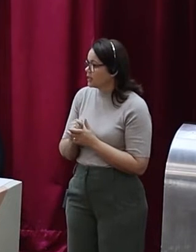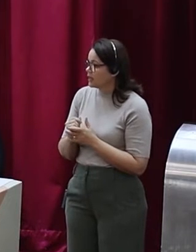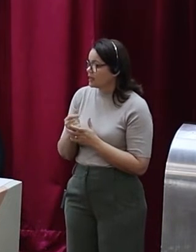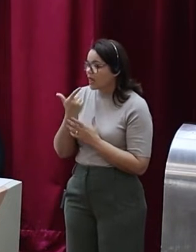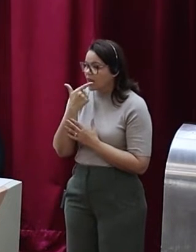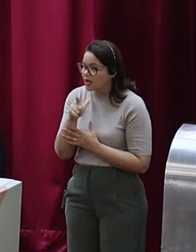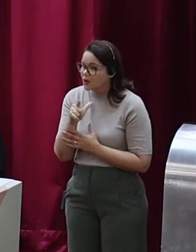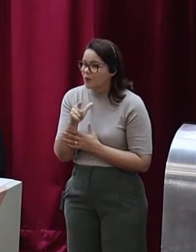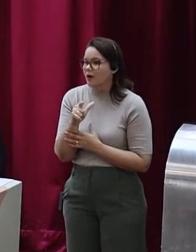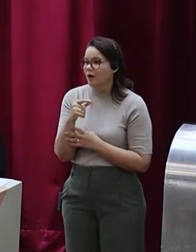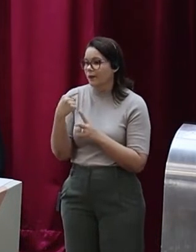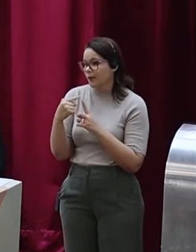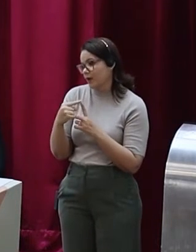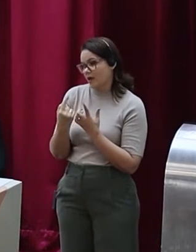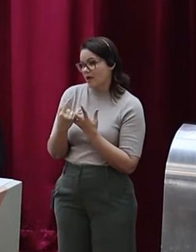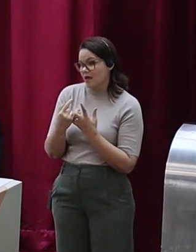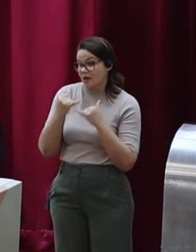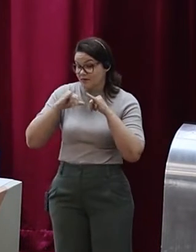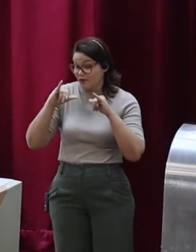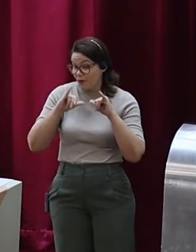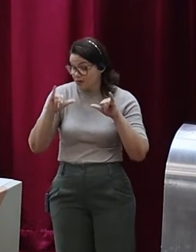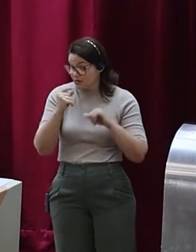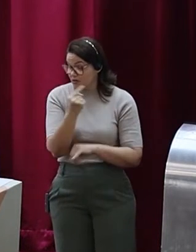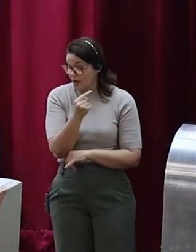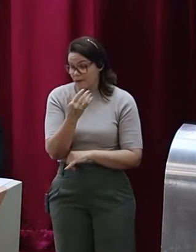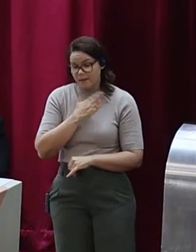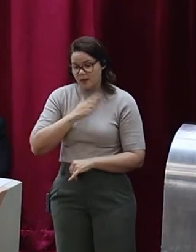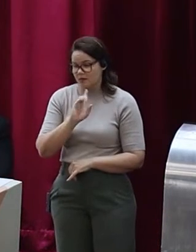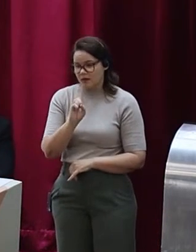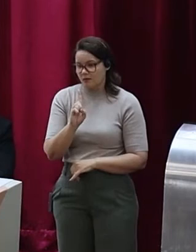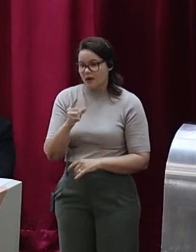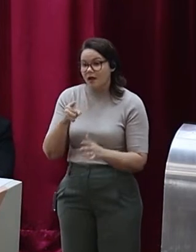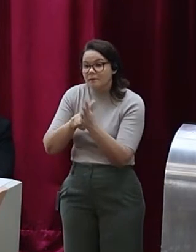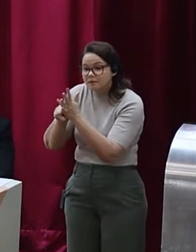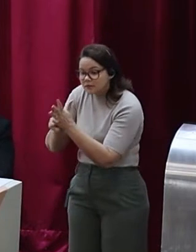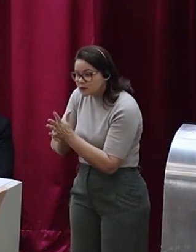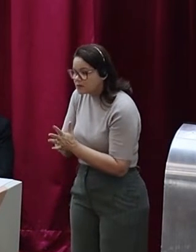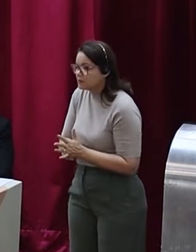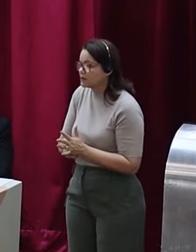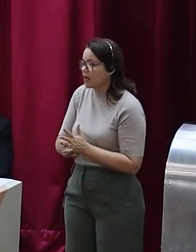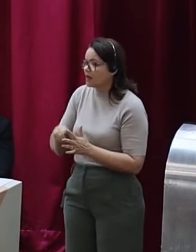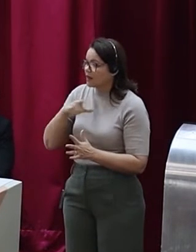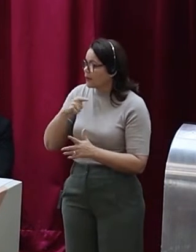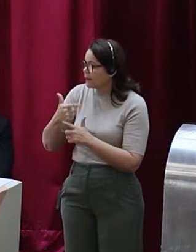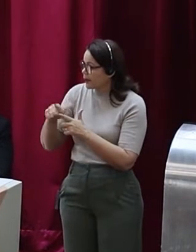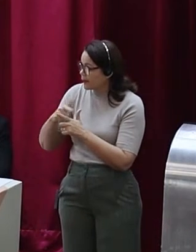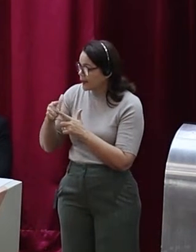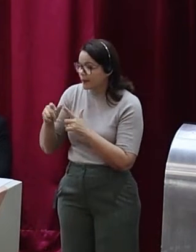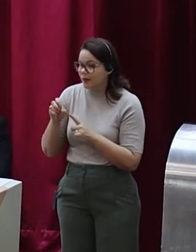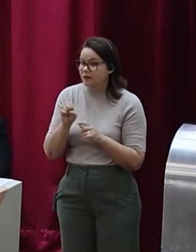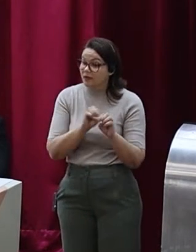mías, PNUD. Años promedio de educación, guaraní hablantes 4 años, castellano